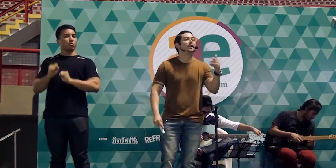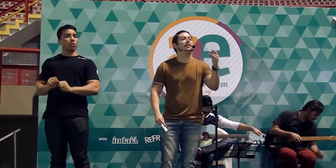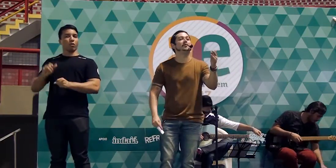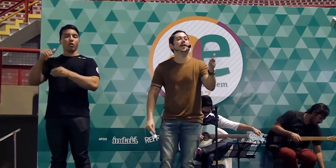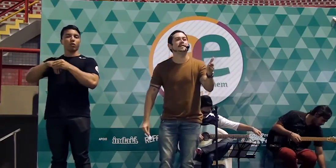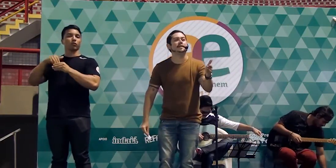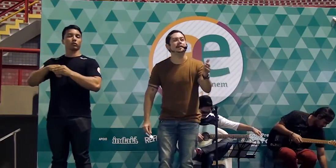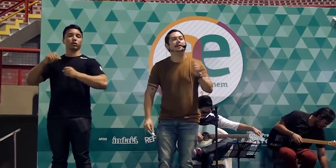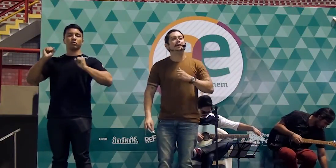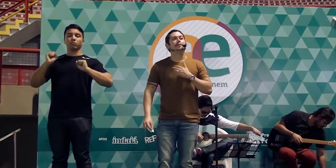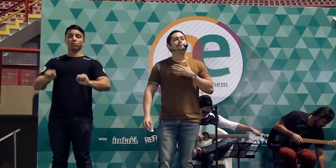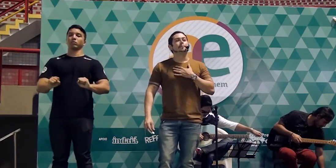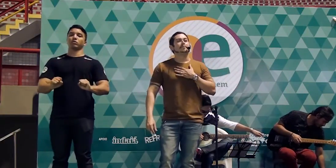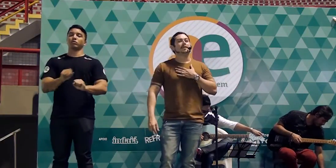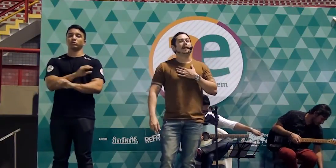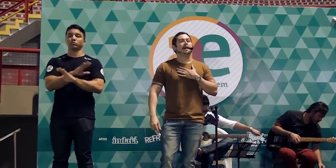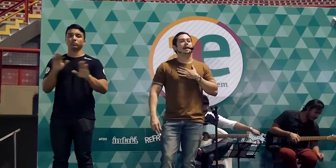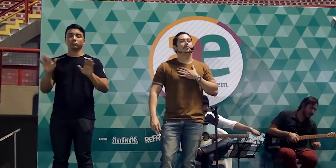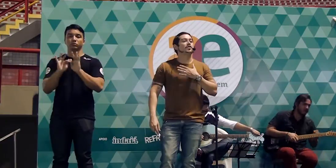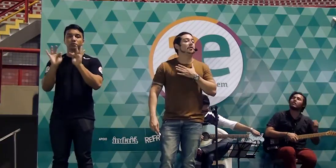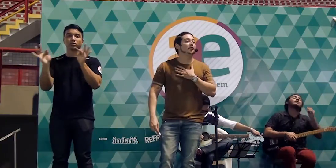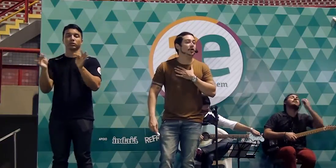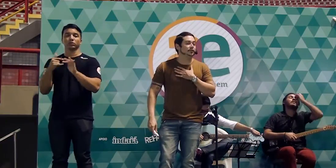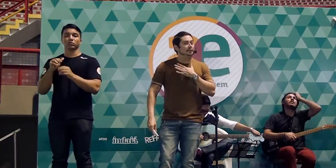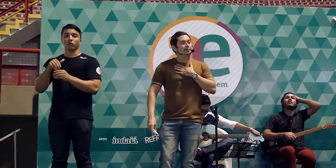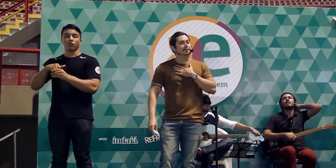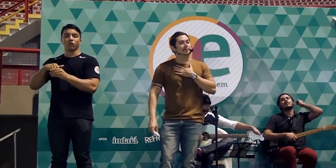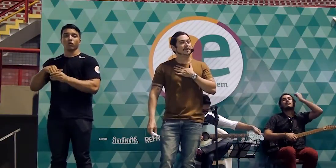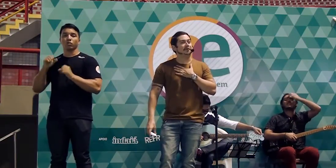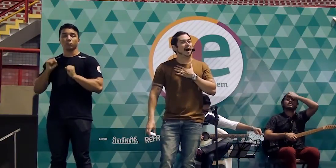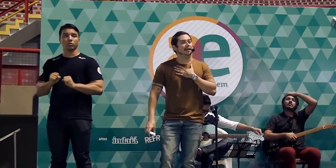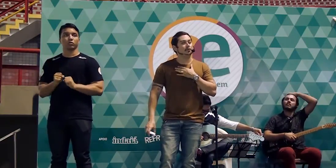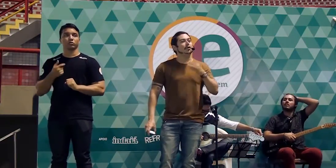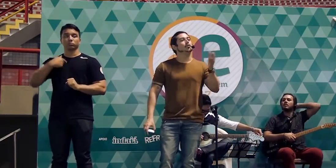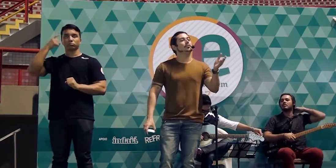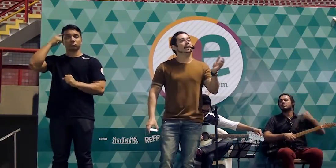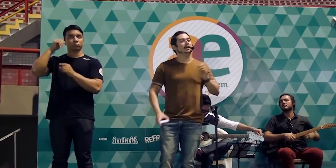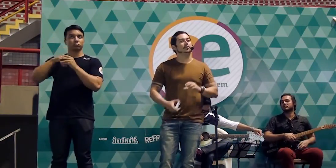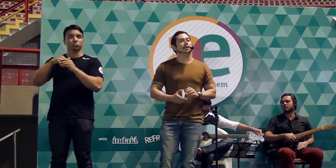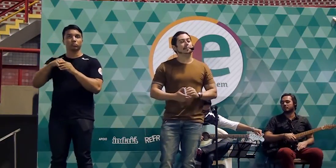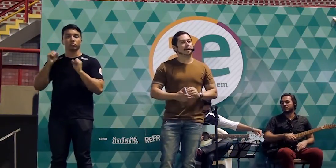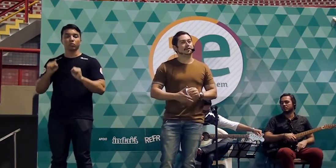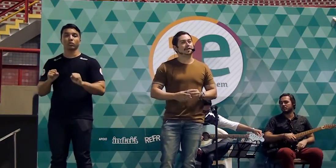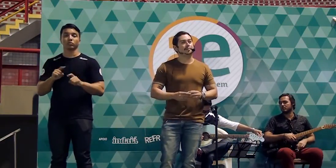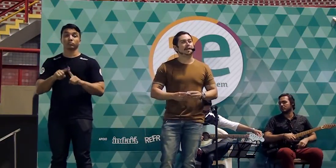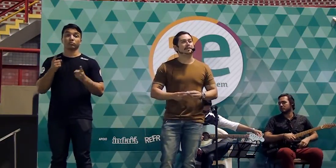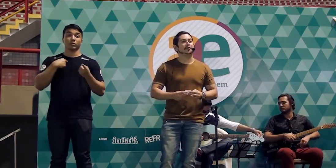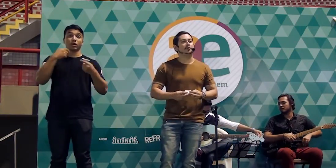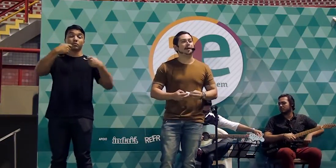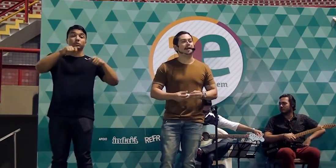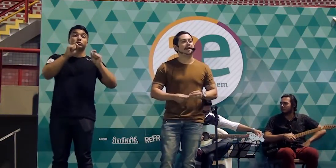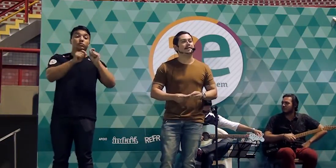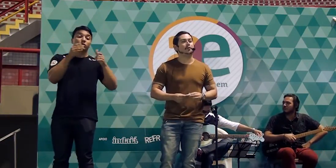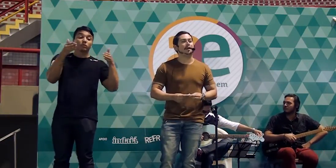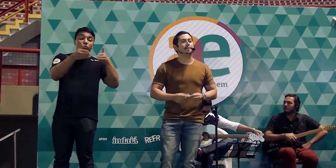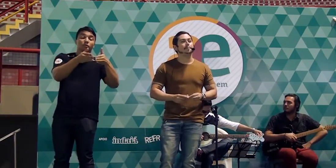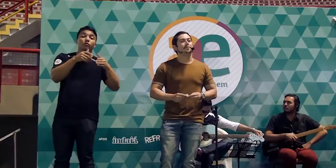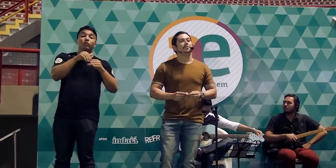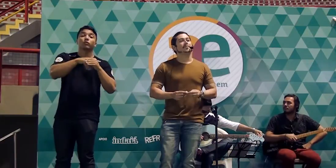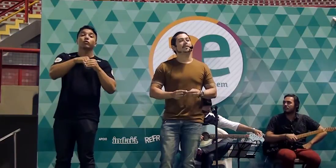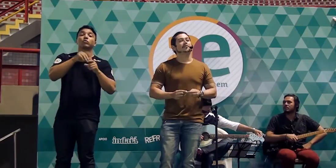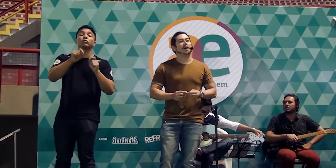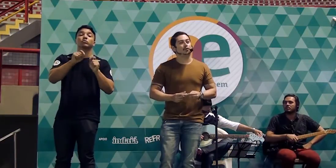completos poderiam fazer o seu voto ser válido. Contanto, lembrando sempre que esse voto para eles é o